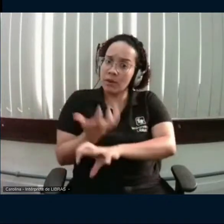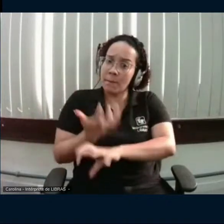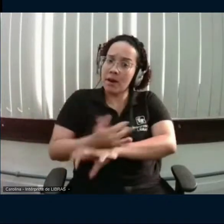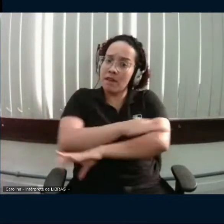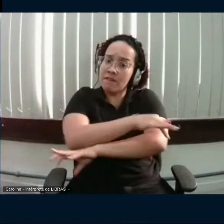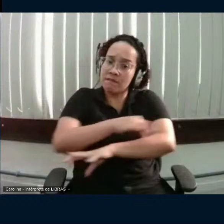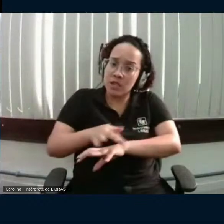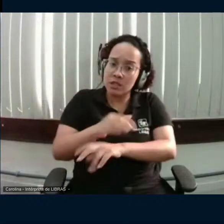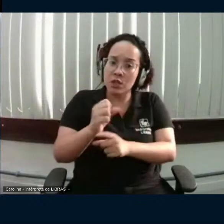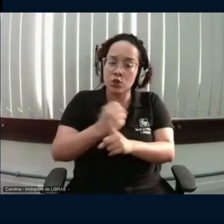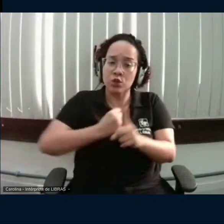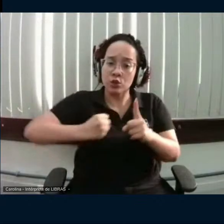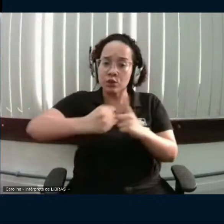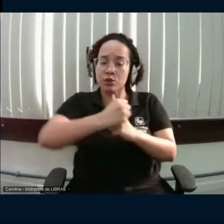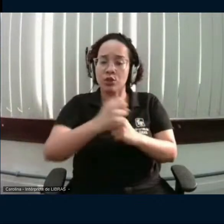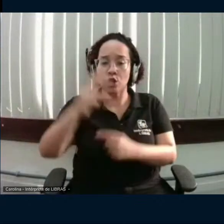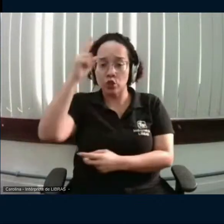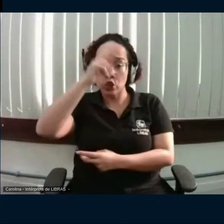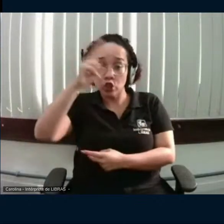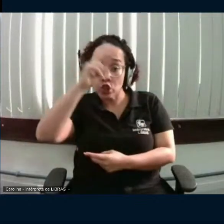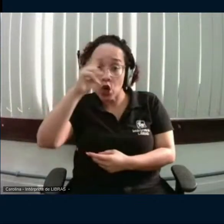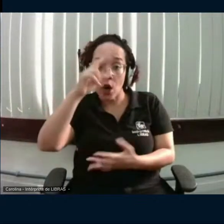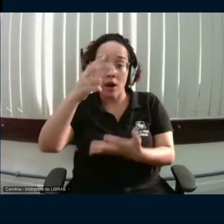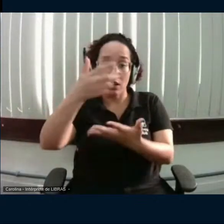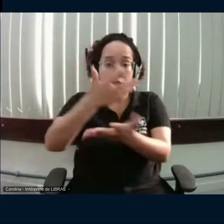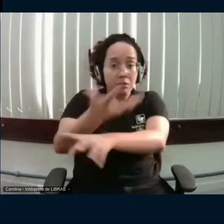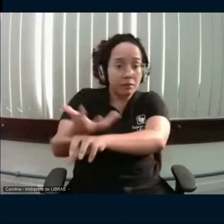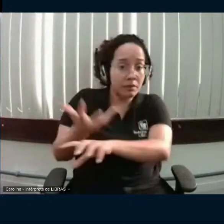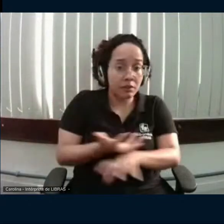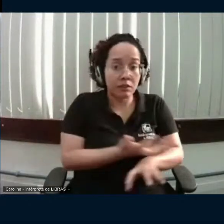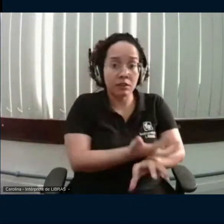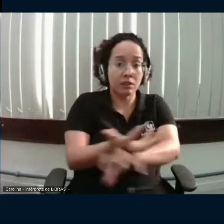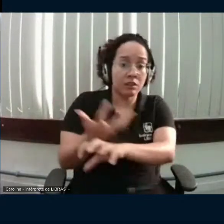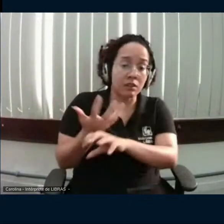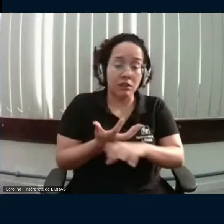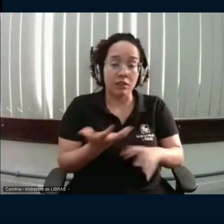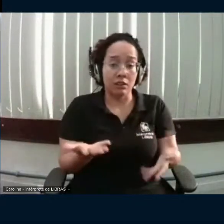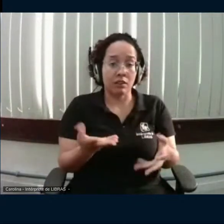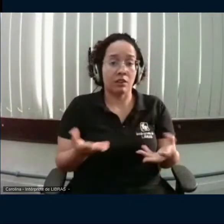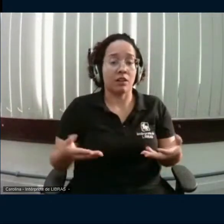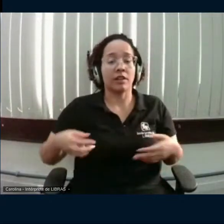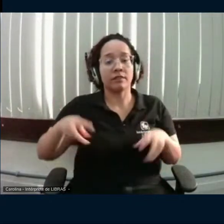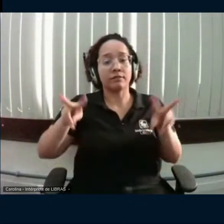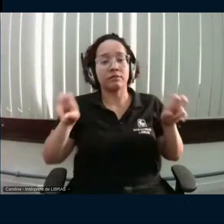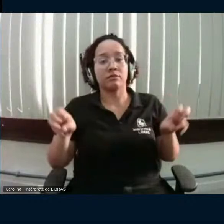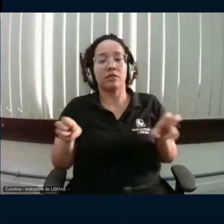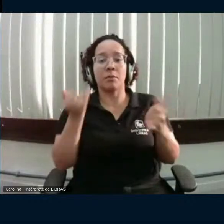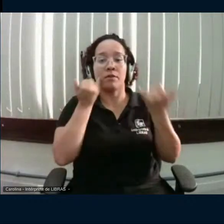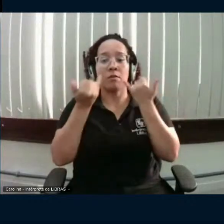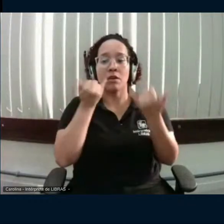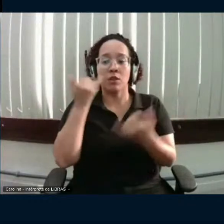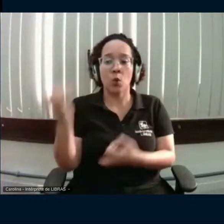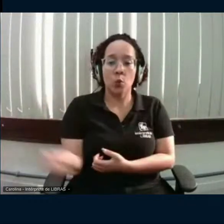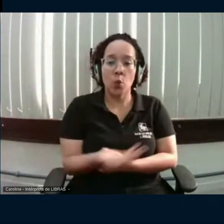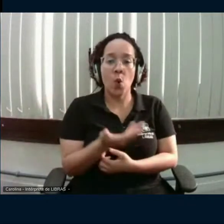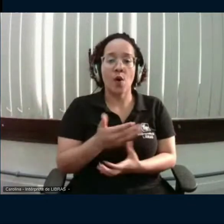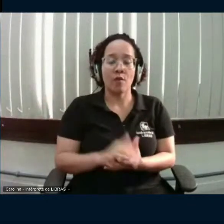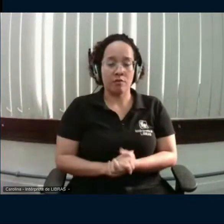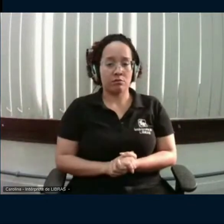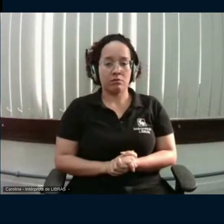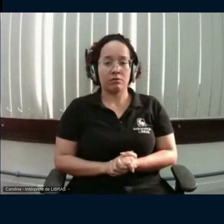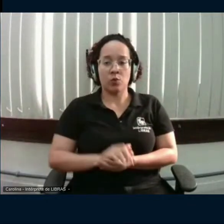né? A cultura geral, os conhecimentos gerais, atualidades. Né? Não